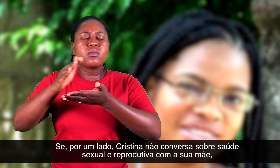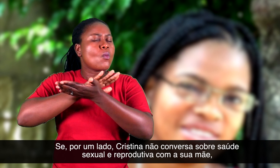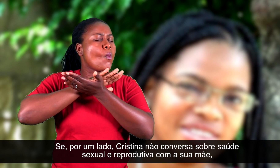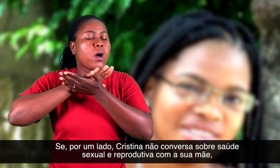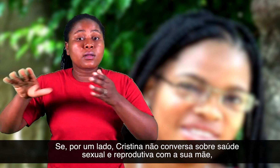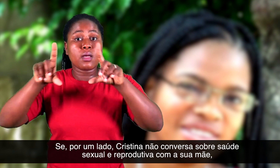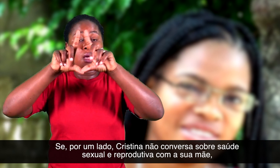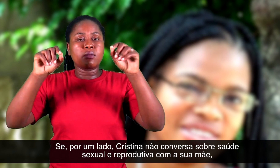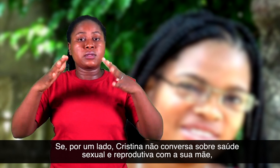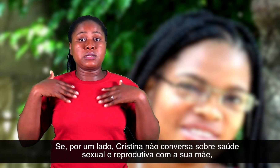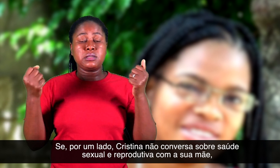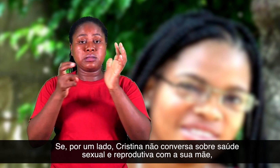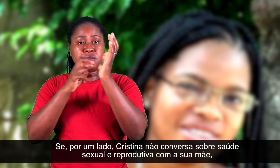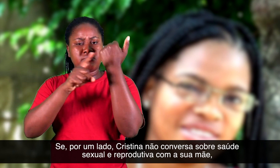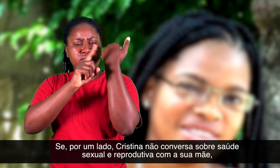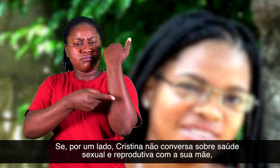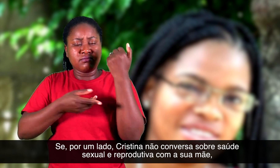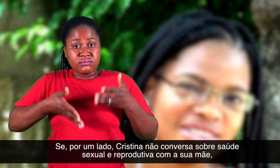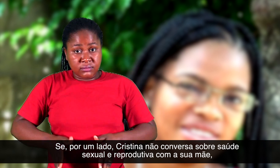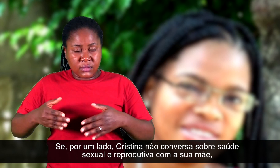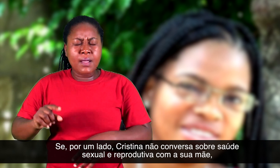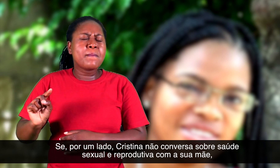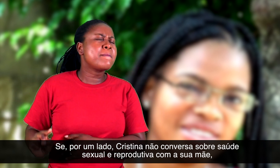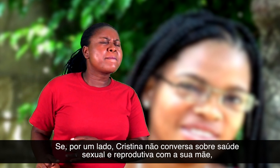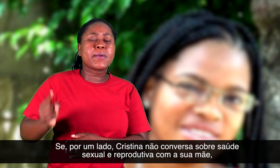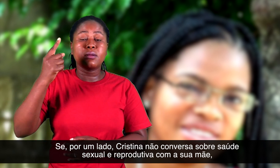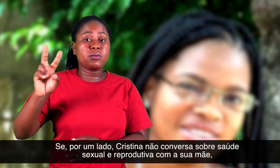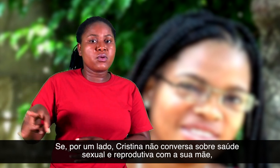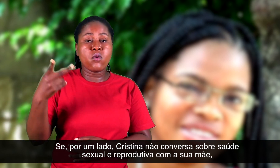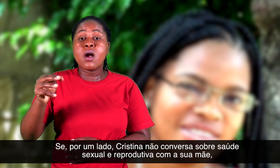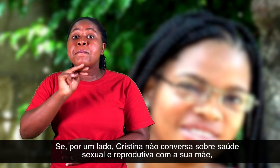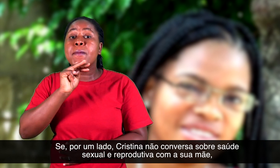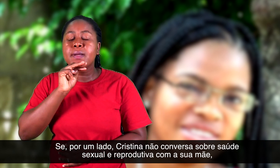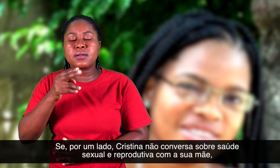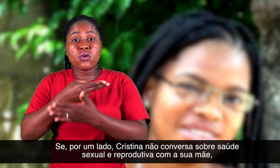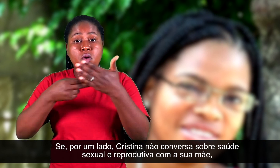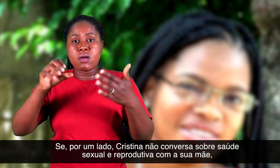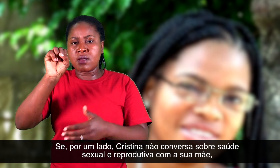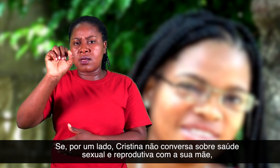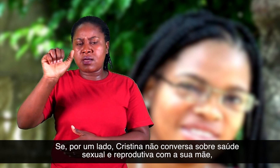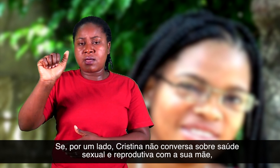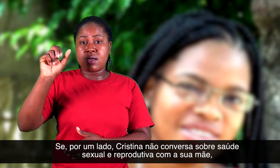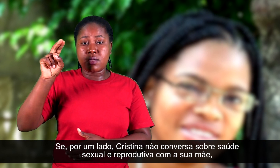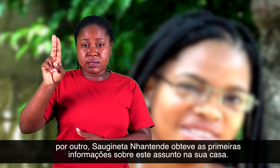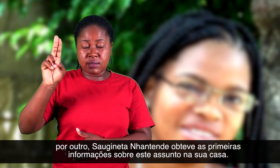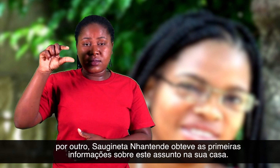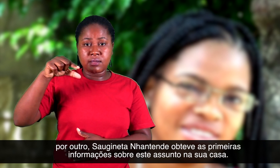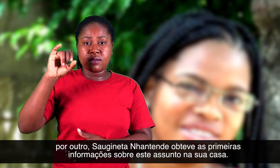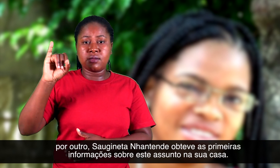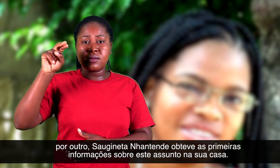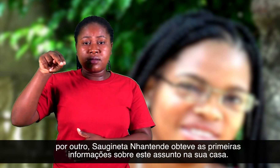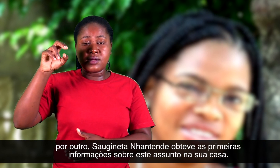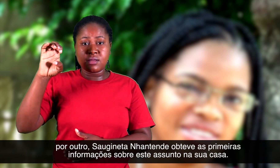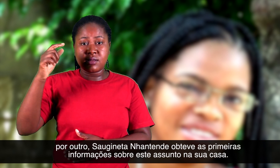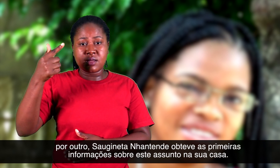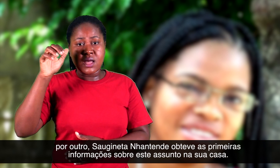Se por um lado Cristina não conversa sobre saúde sexual e reprodutiva com sua mãe, por outro, Saugineta Nhantende